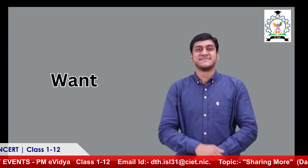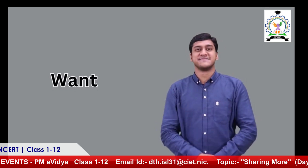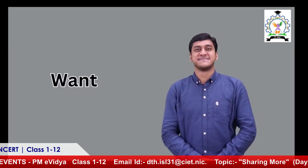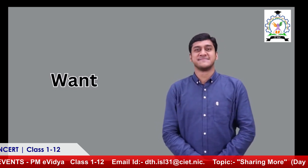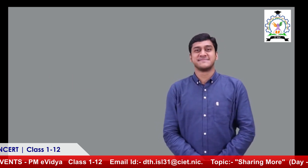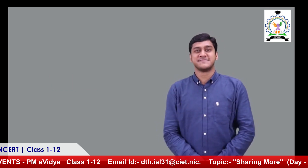चाहना,